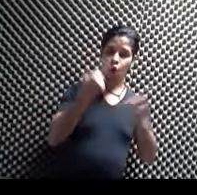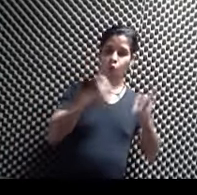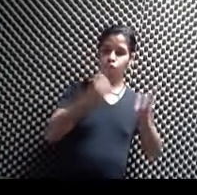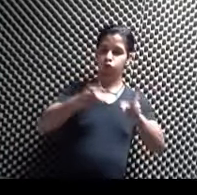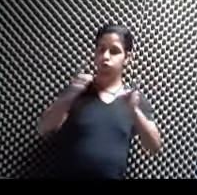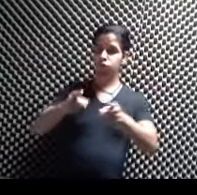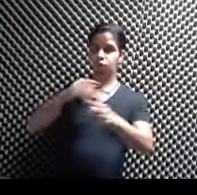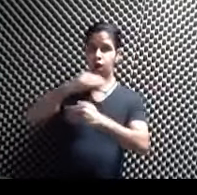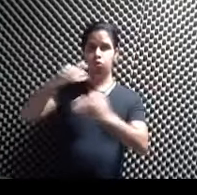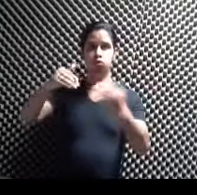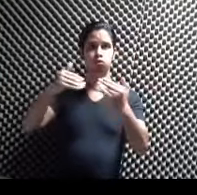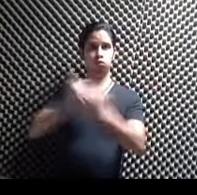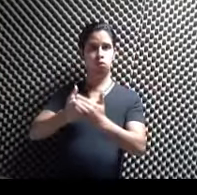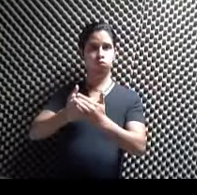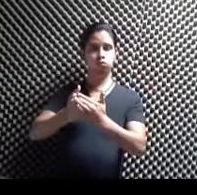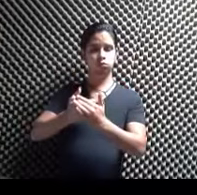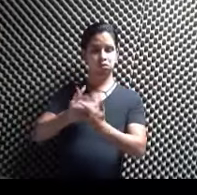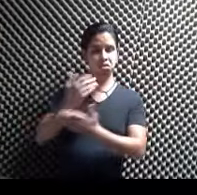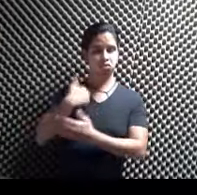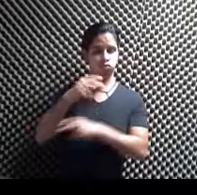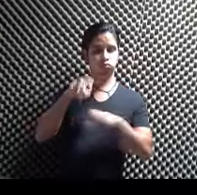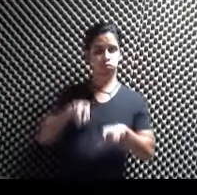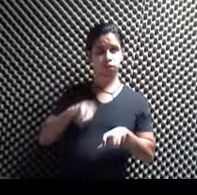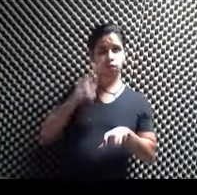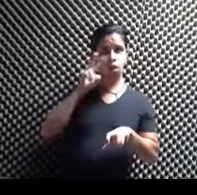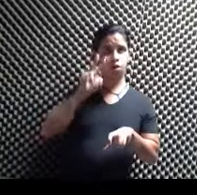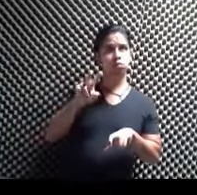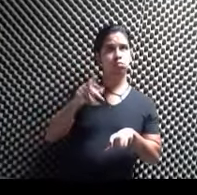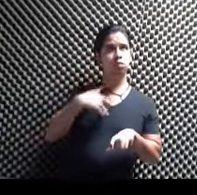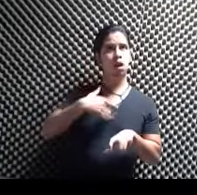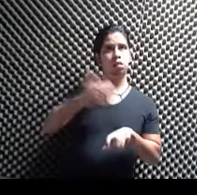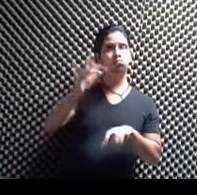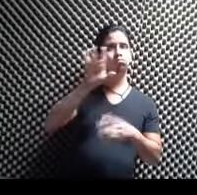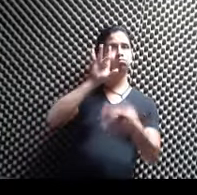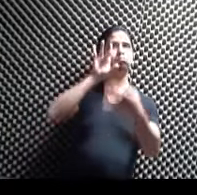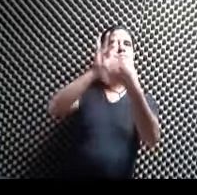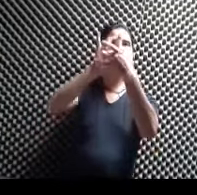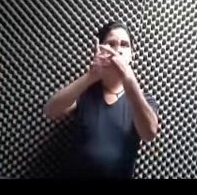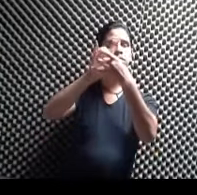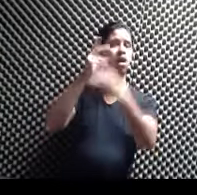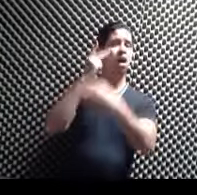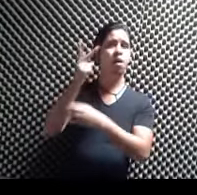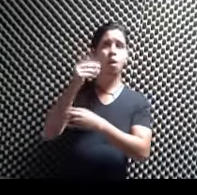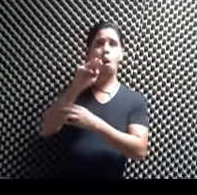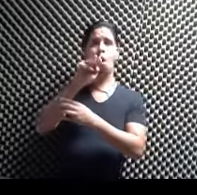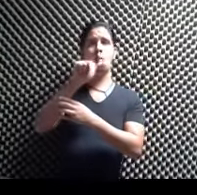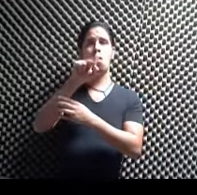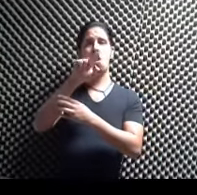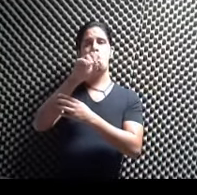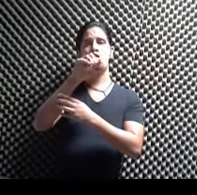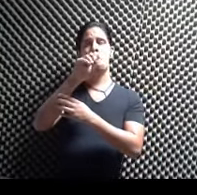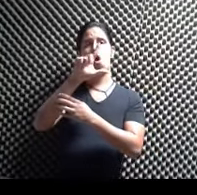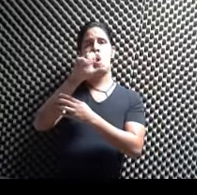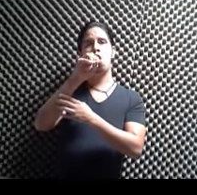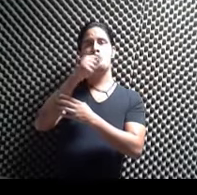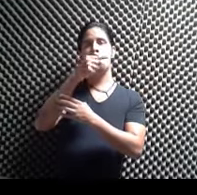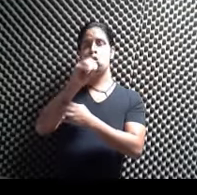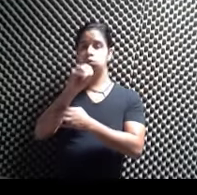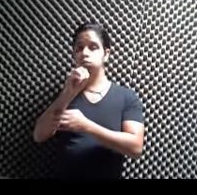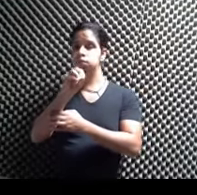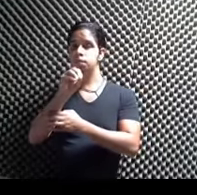momentos, en distintas relaciones, que lo vas a ver plasmado allí. Son monólogos, viñetas, quizás los monólogos puede decir alguna gente con,